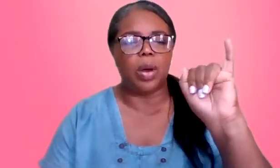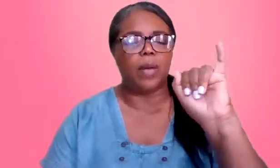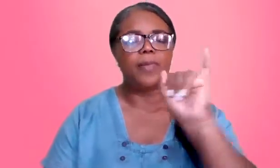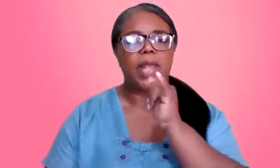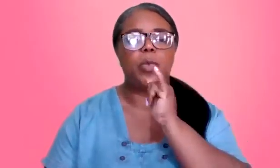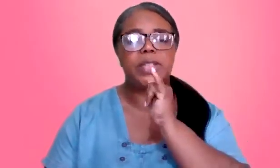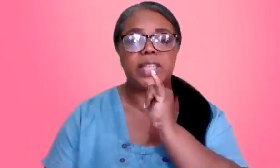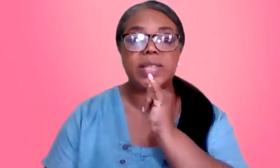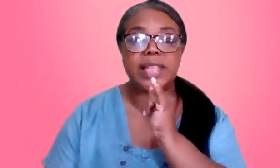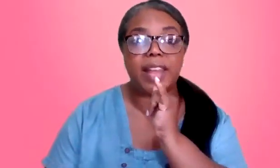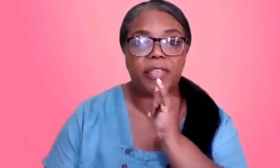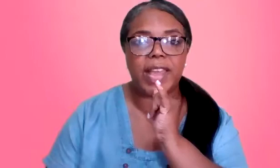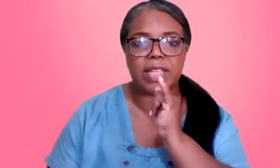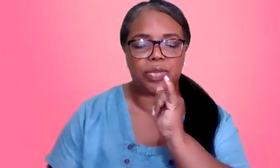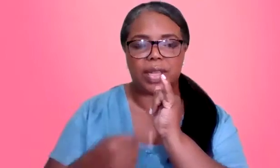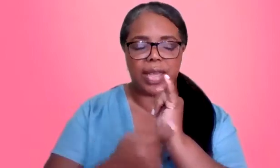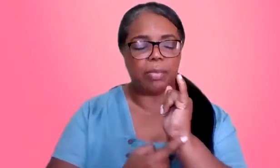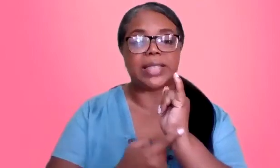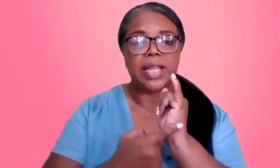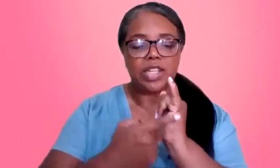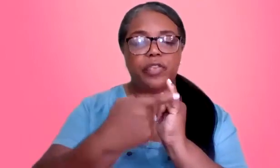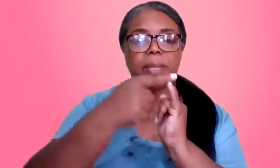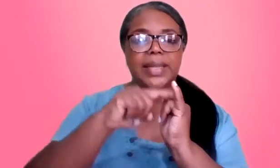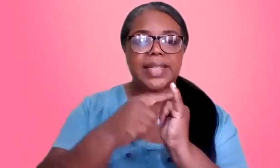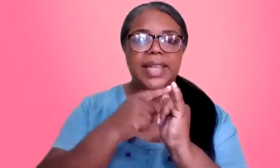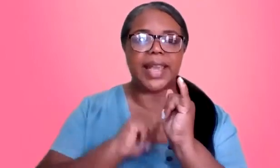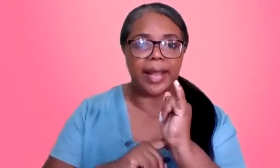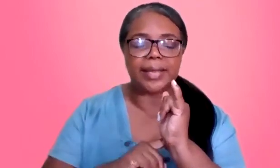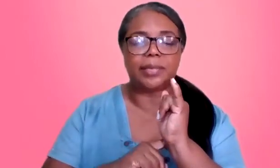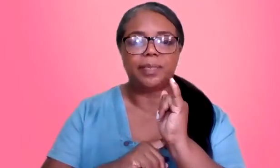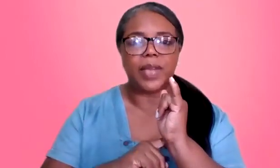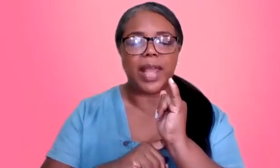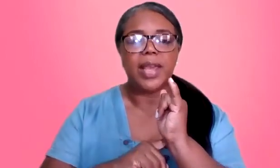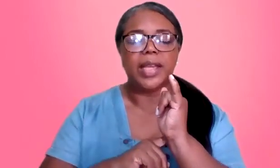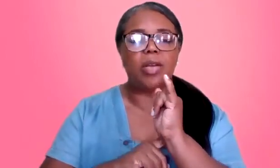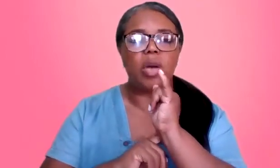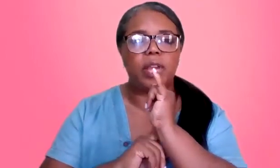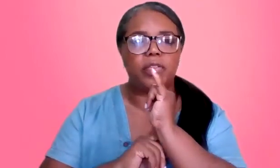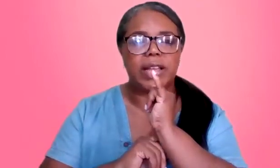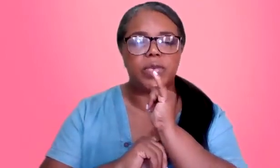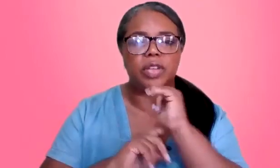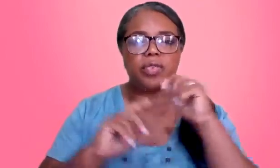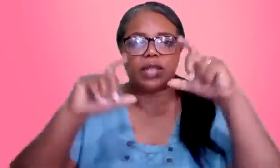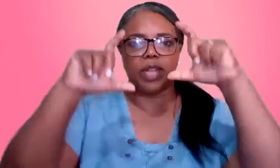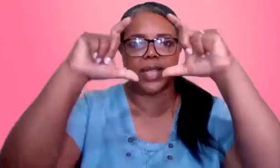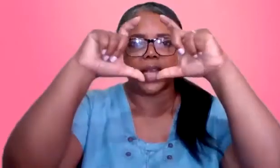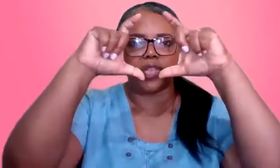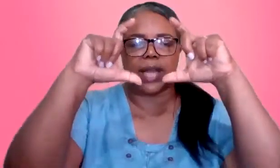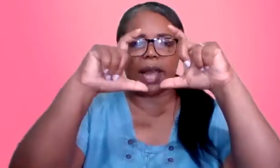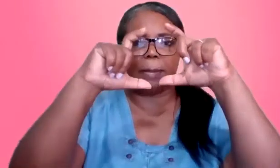ó, eu preciso escrever isso daqui, mas de forma desenhada, né? Então, como que eu faço isso? Eu faço desenho só da